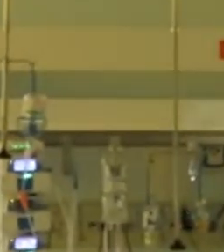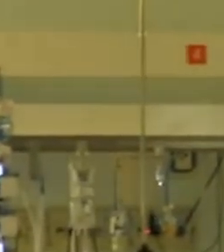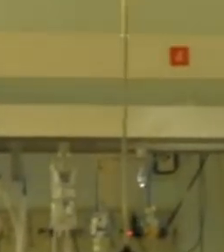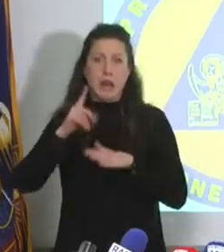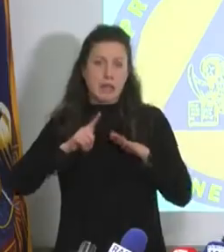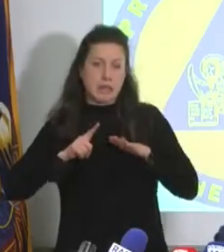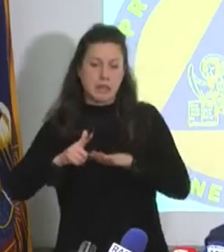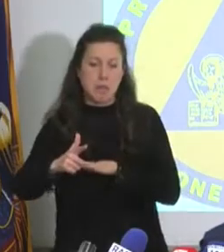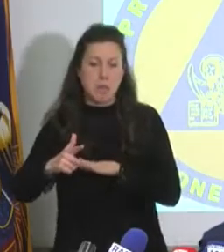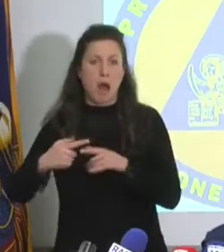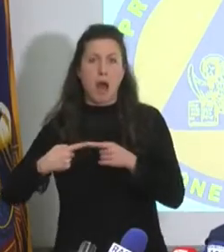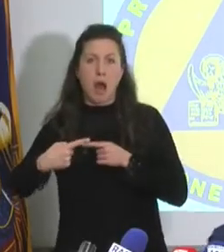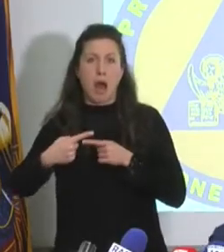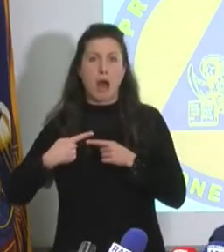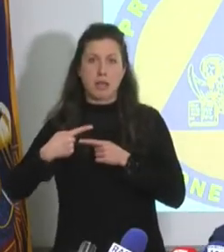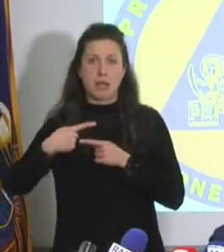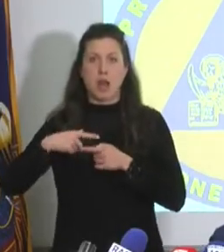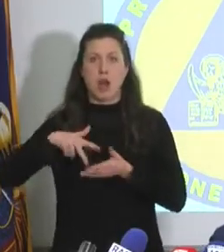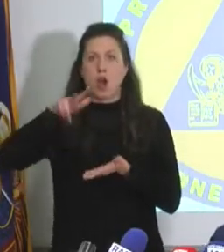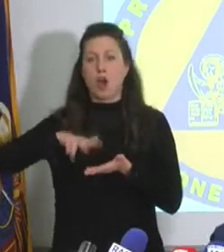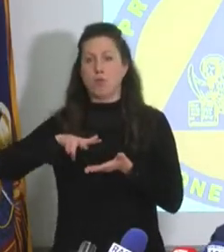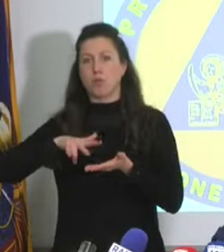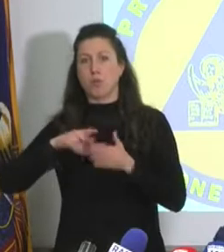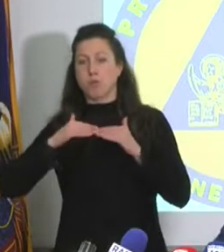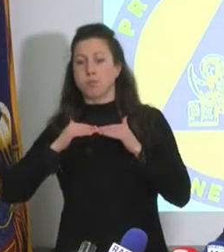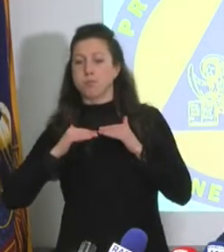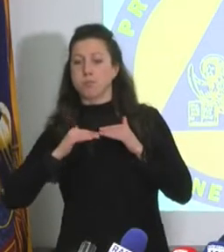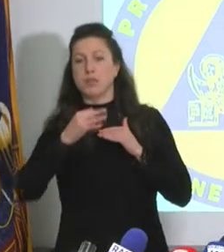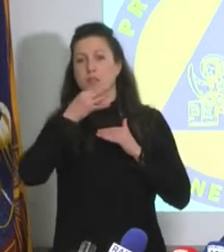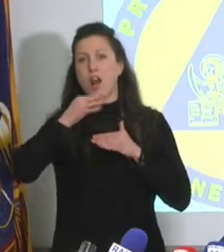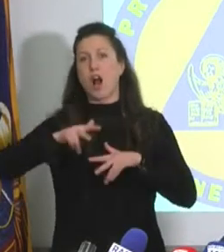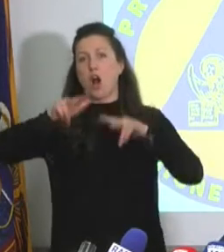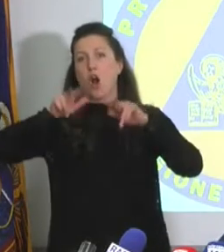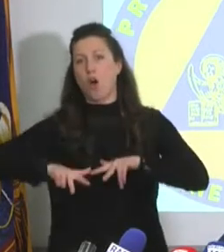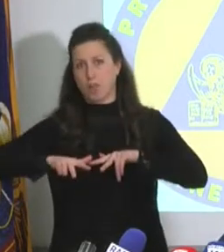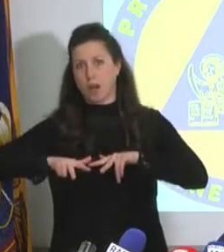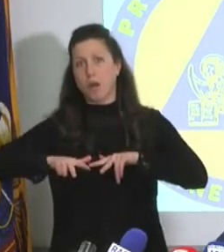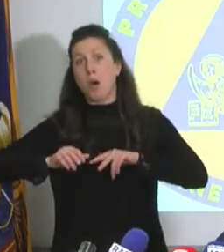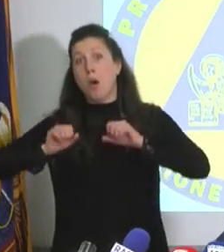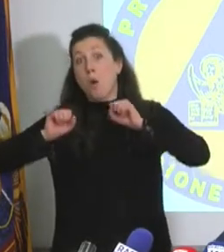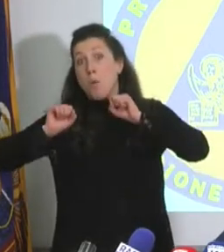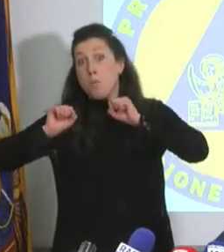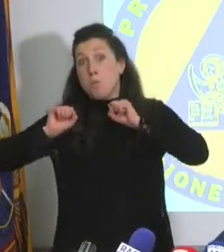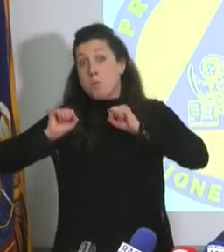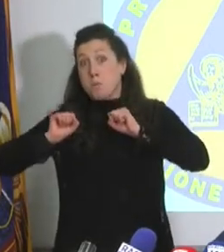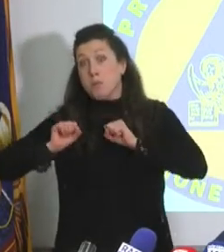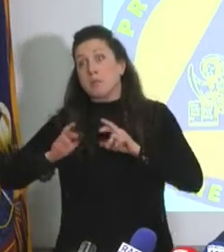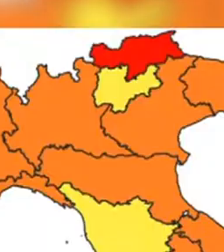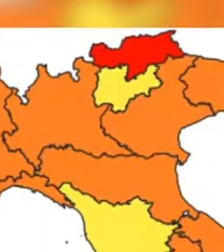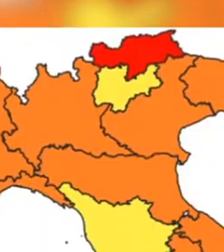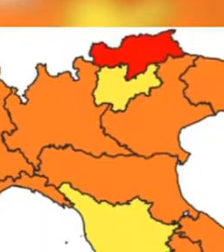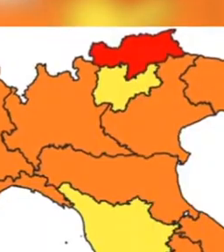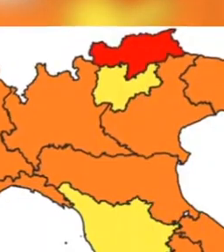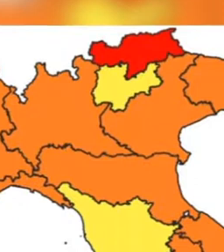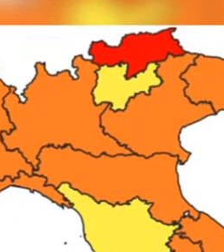fasce di rischio io spero che la prossima settimana se ci regali anche la possibilità di essere rivalutati della